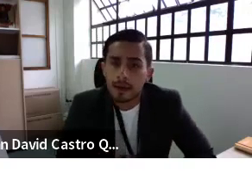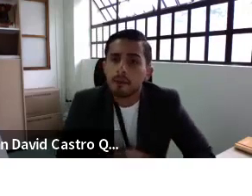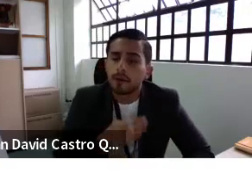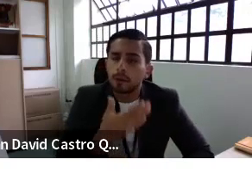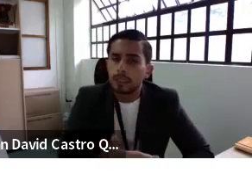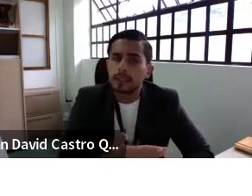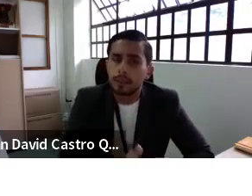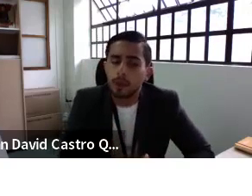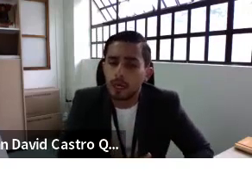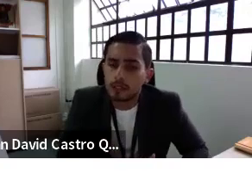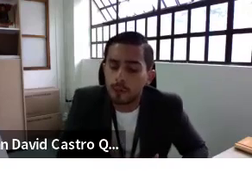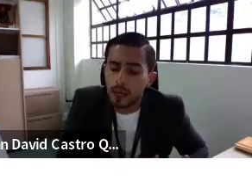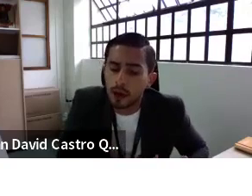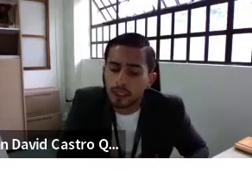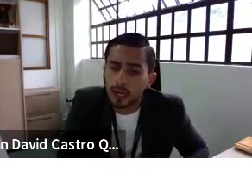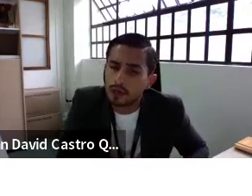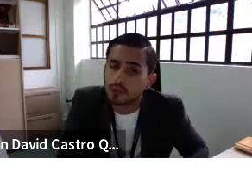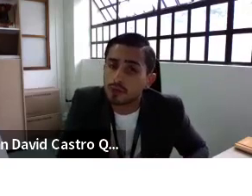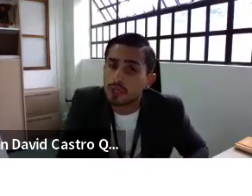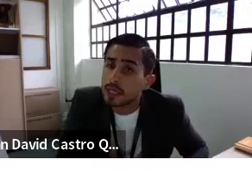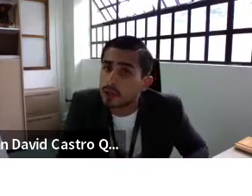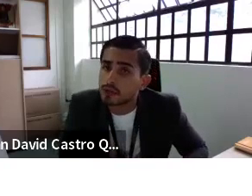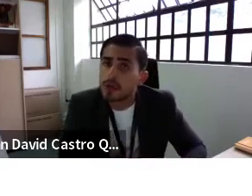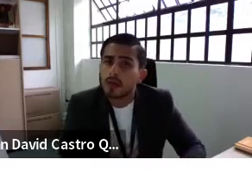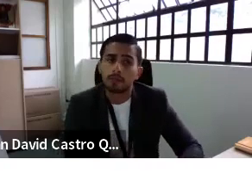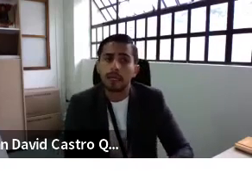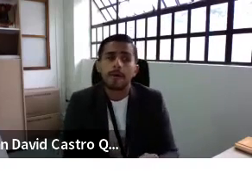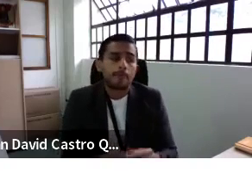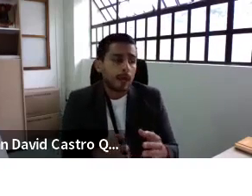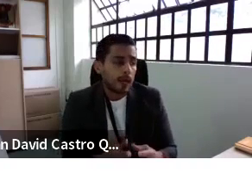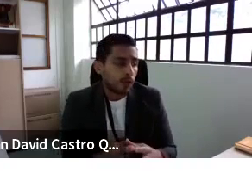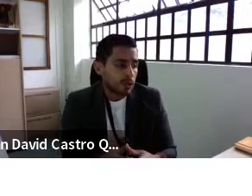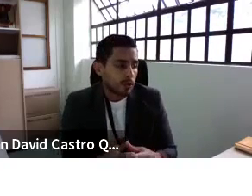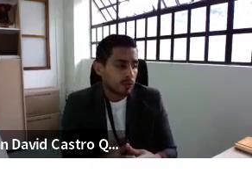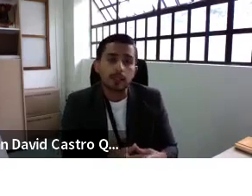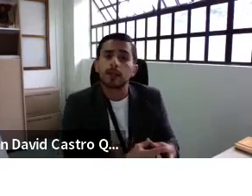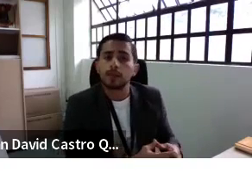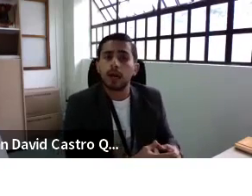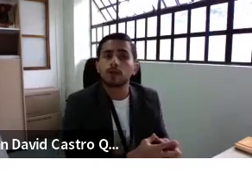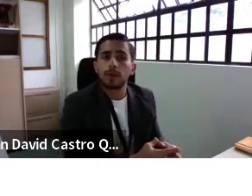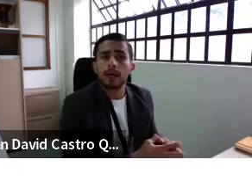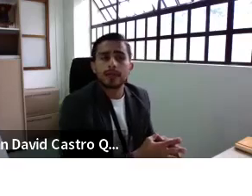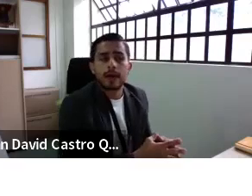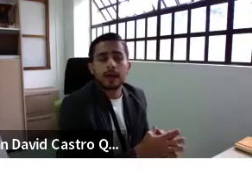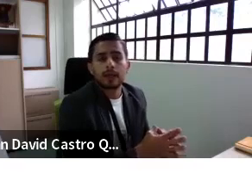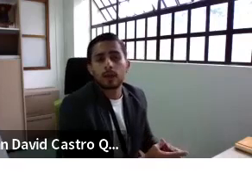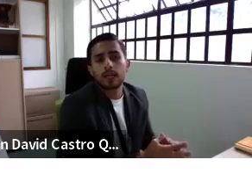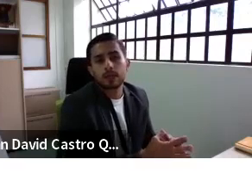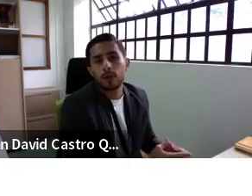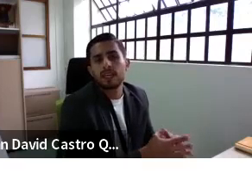pero acuérdense también lo que les comentaba ahorita de los asuntos indirectos también una solución en determinado tema que sea relativa a la salud al